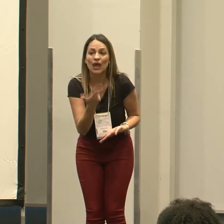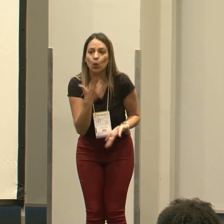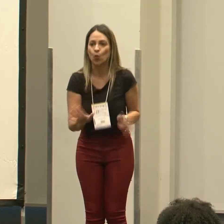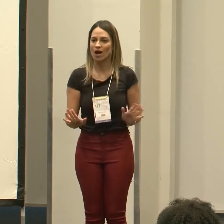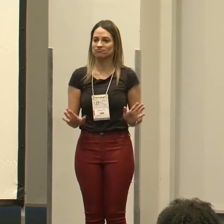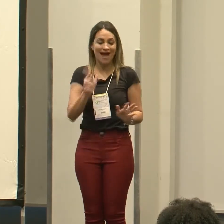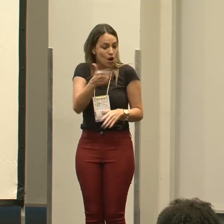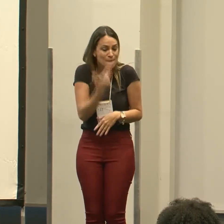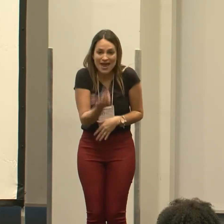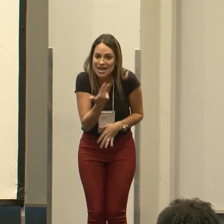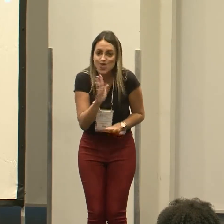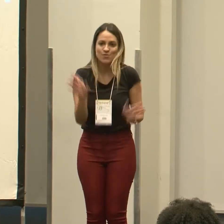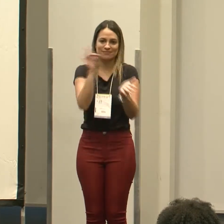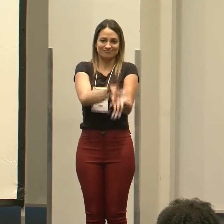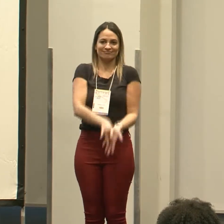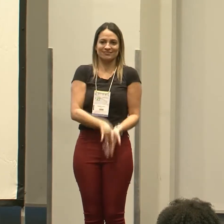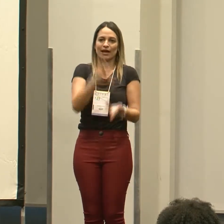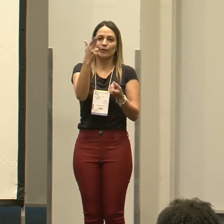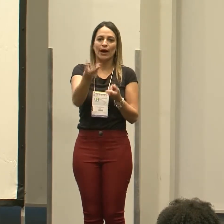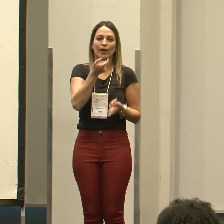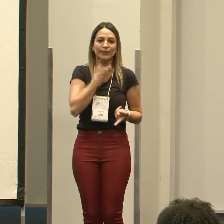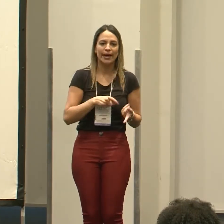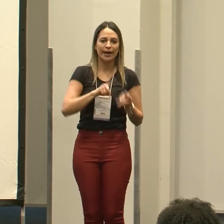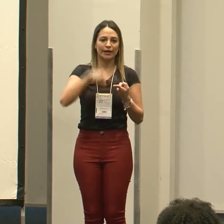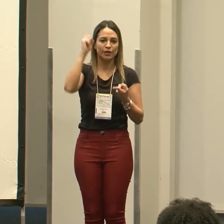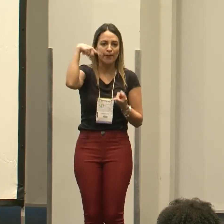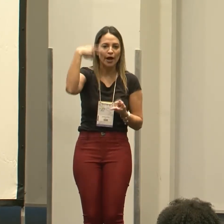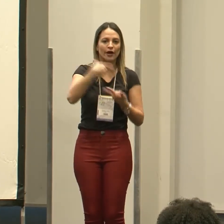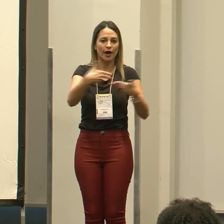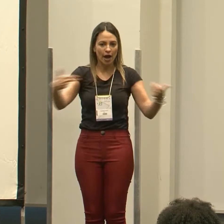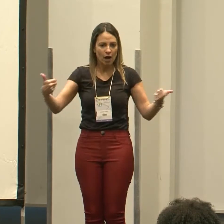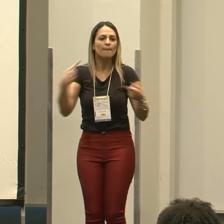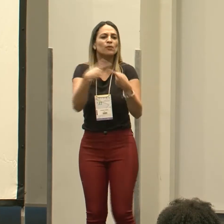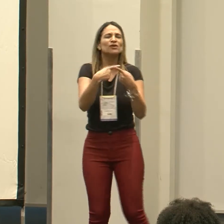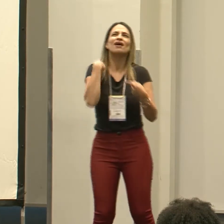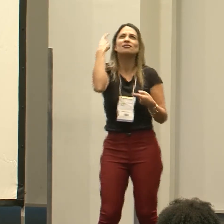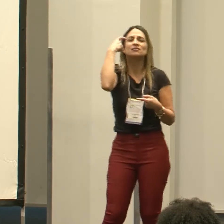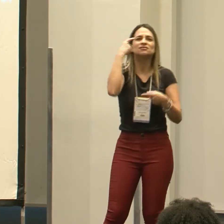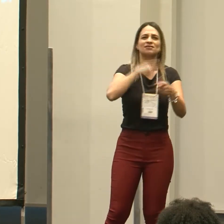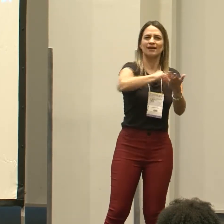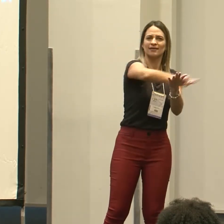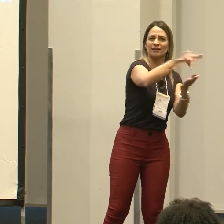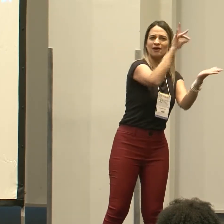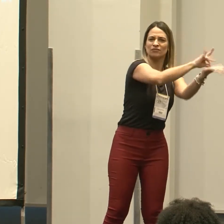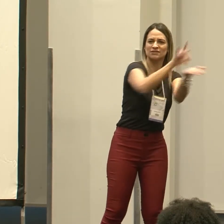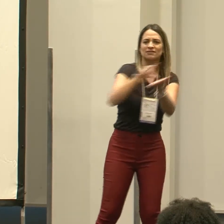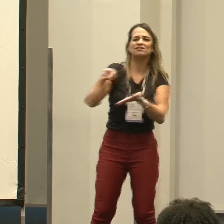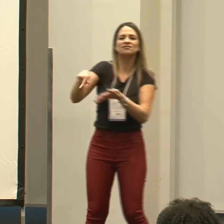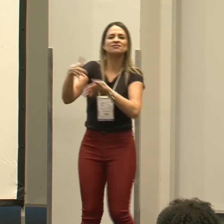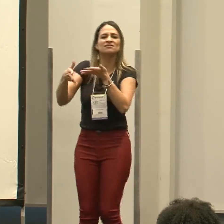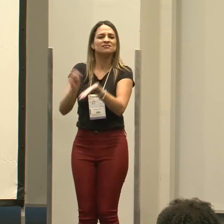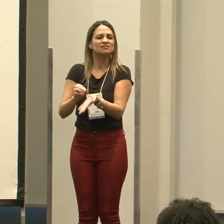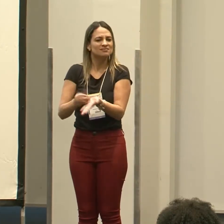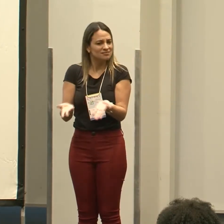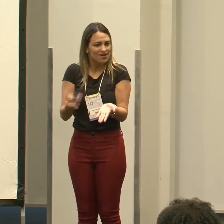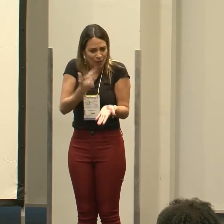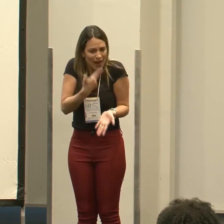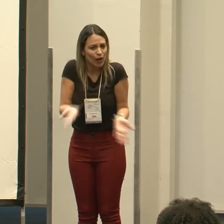é uma língua. E as pessoas querem saber, querem conhecer. Assim como o português, espanhol, que são línguas, a